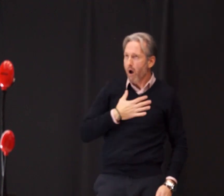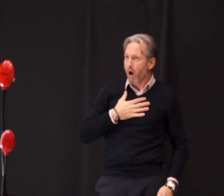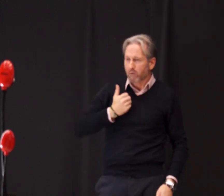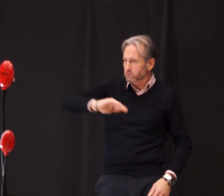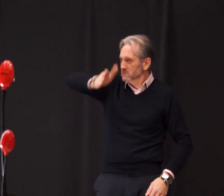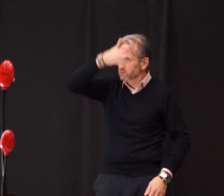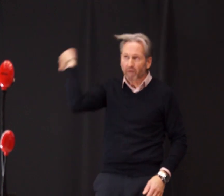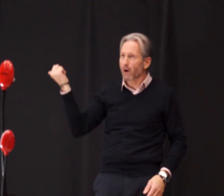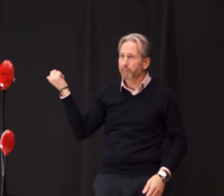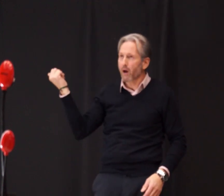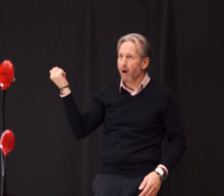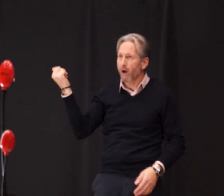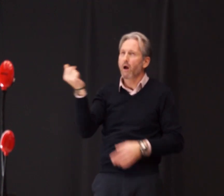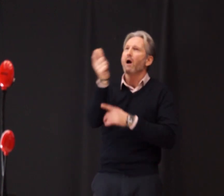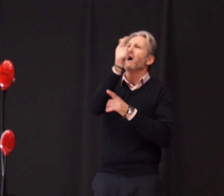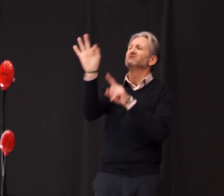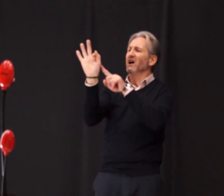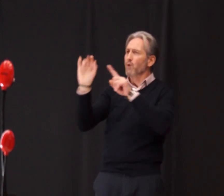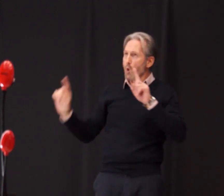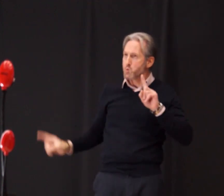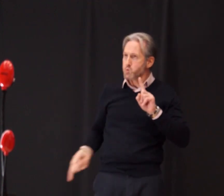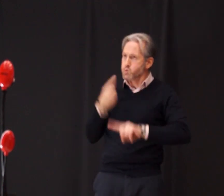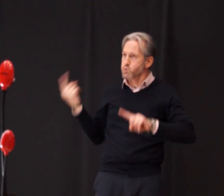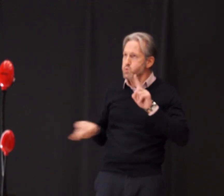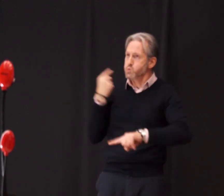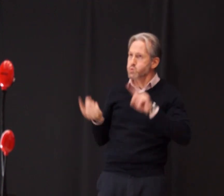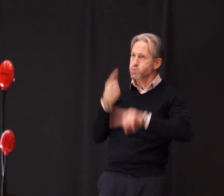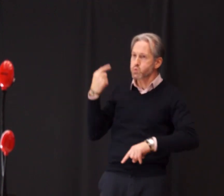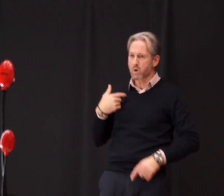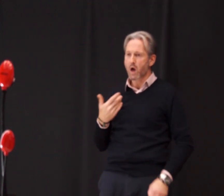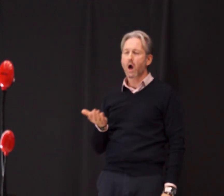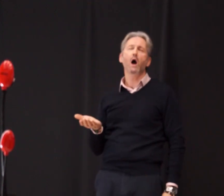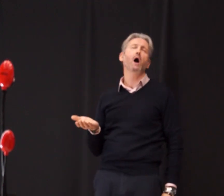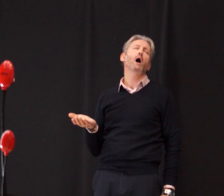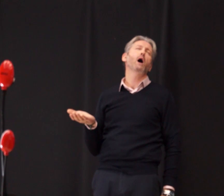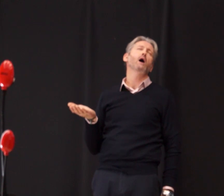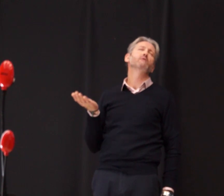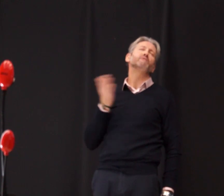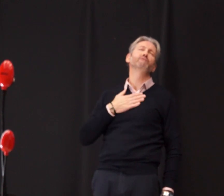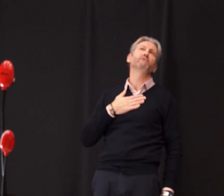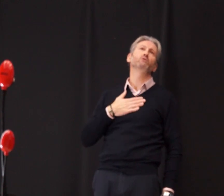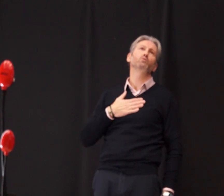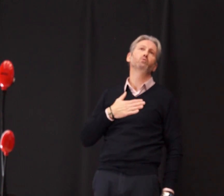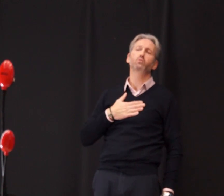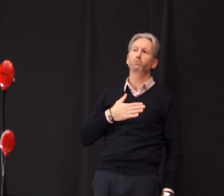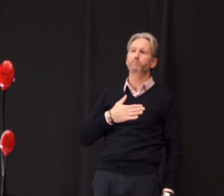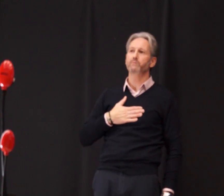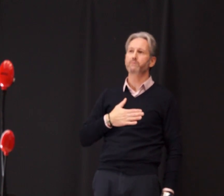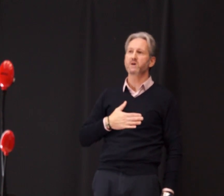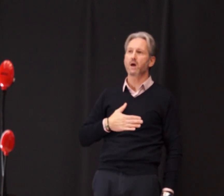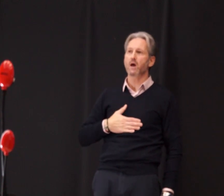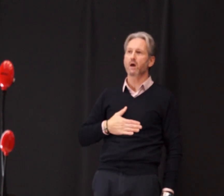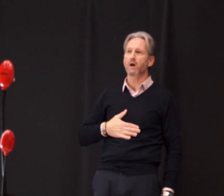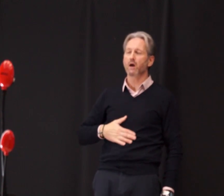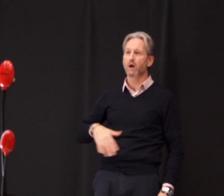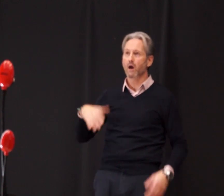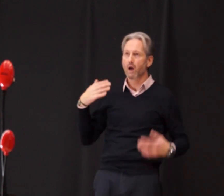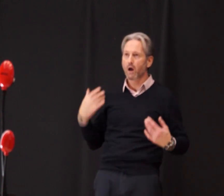troisième, de pouvoir dire, que les enfants puissent dire « Ah, c'est vraiment important la langue des signes ». Et quand les